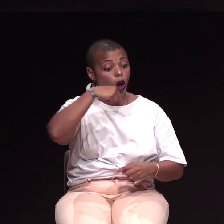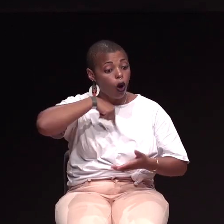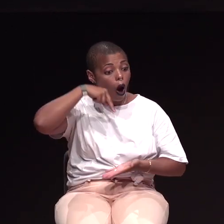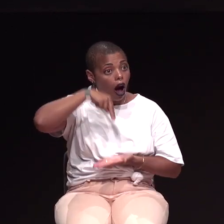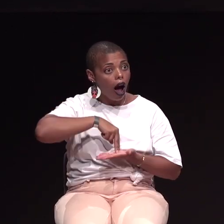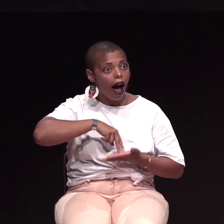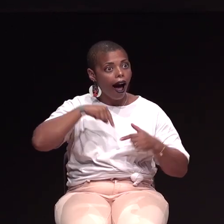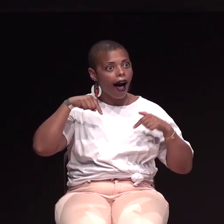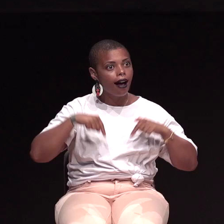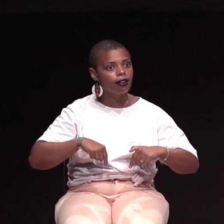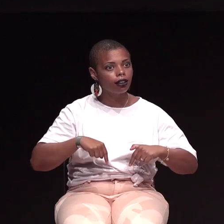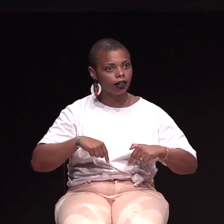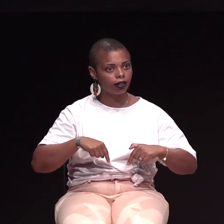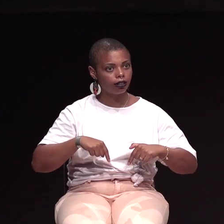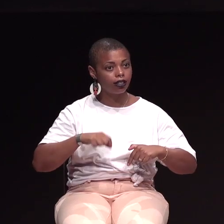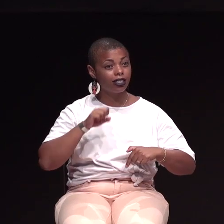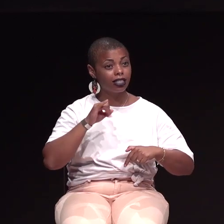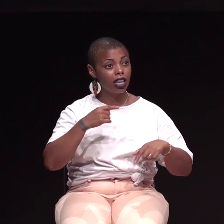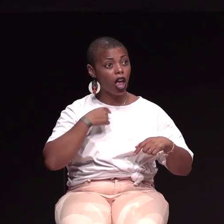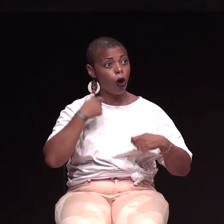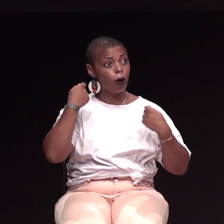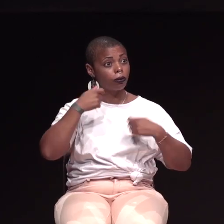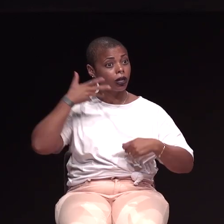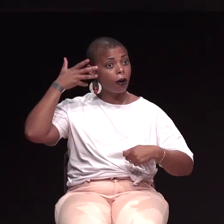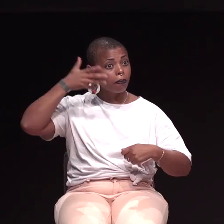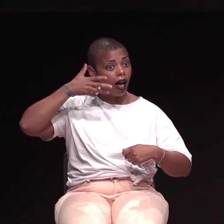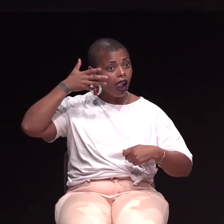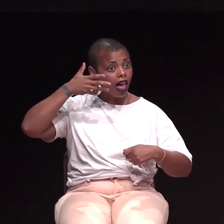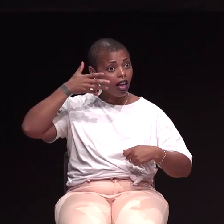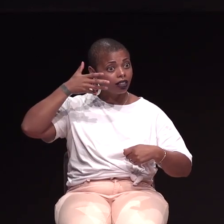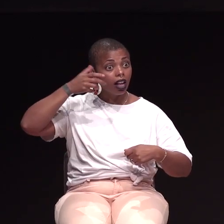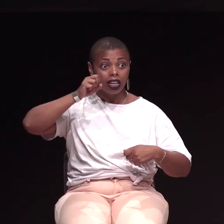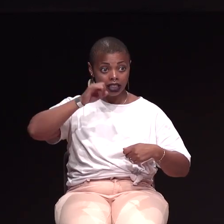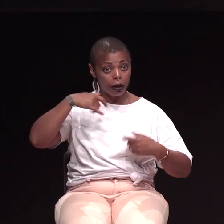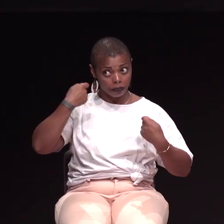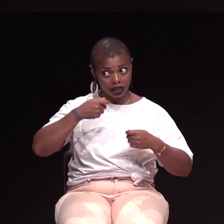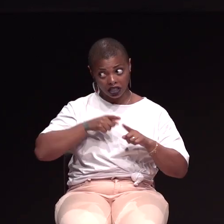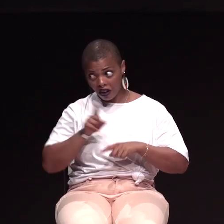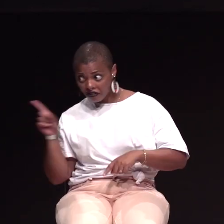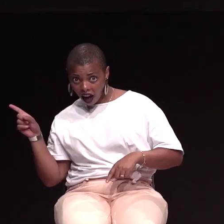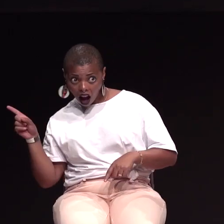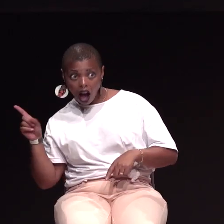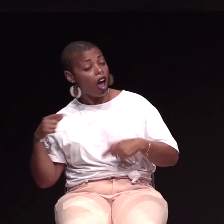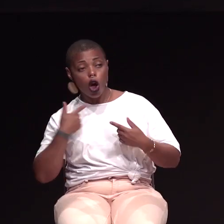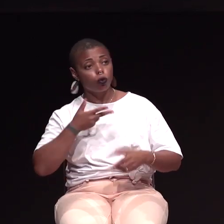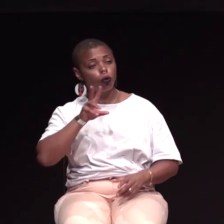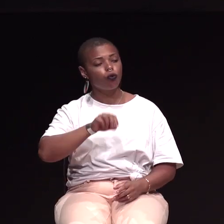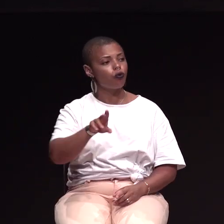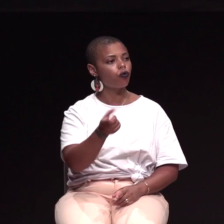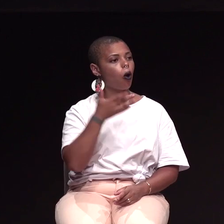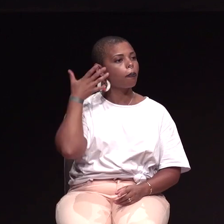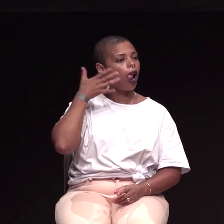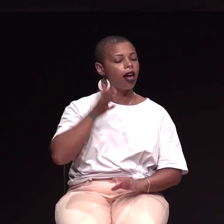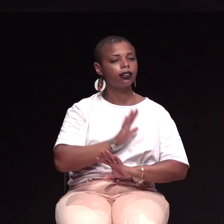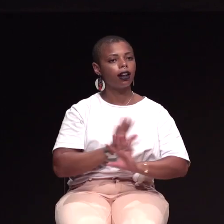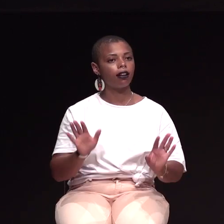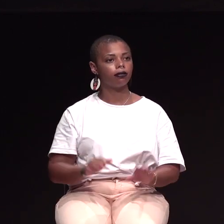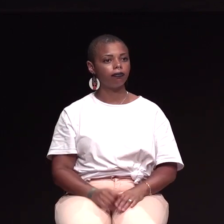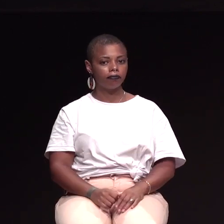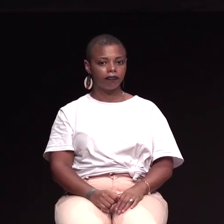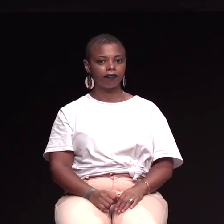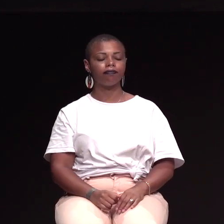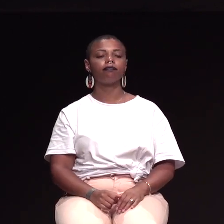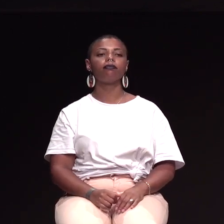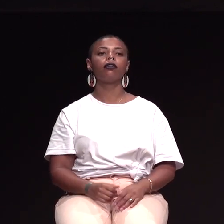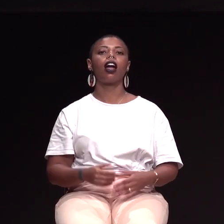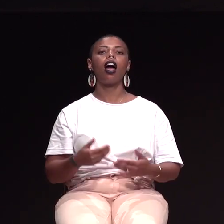me credenciar para falar, não haverá palestra. Eu não farei palestra. E aí,